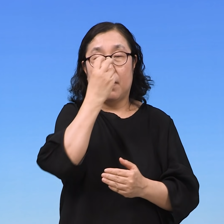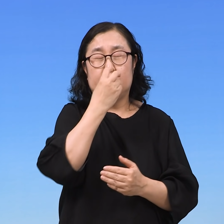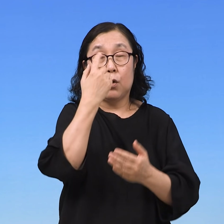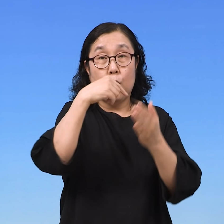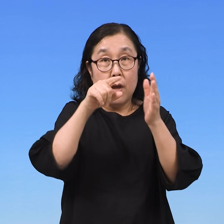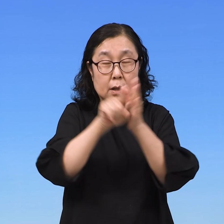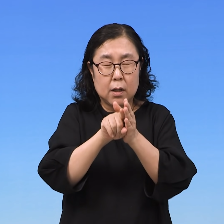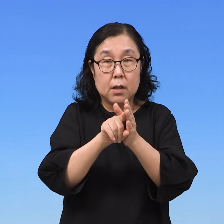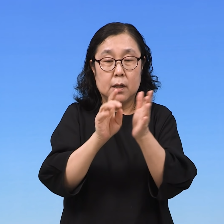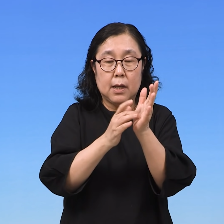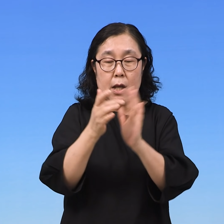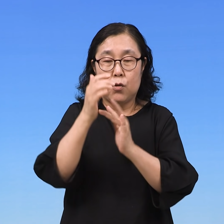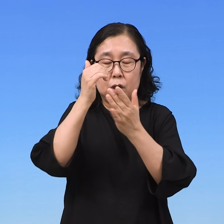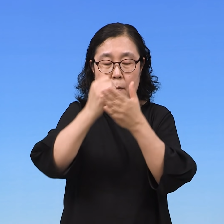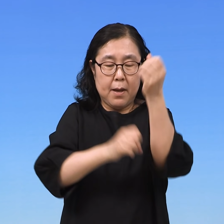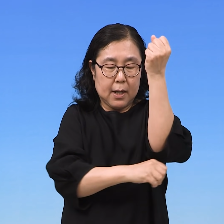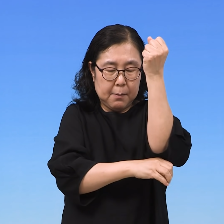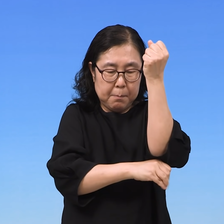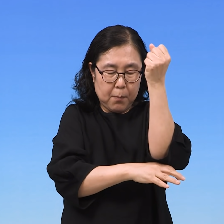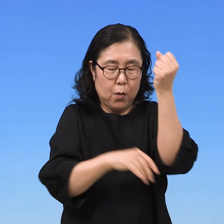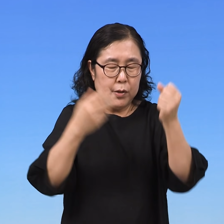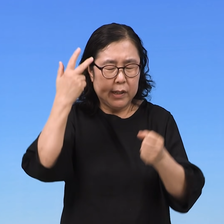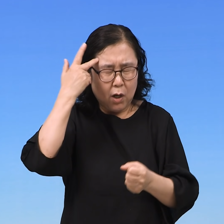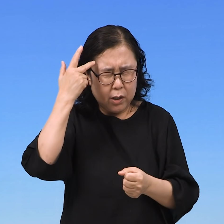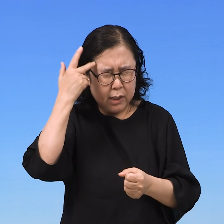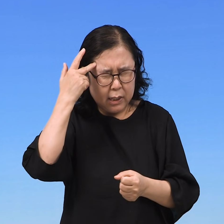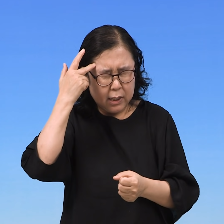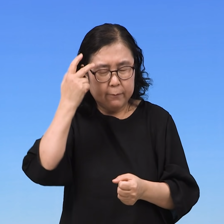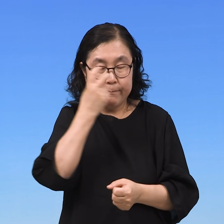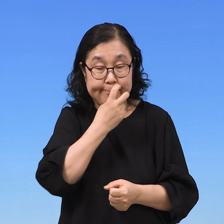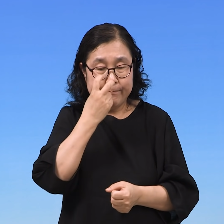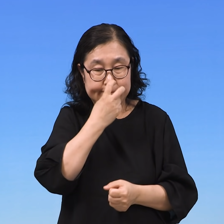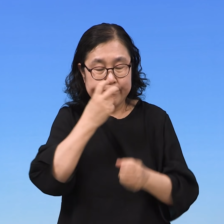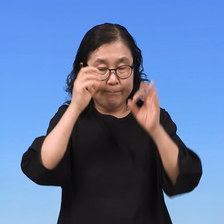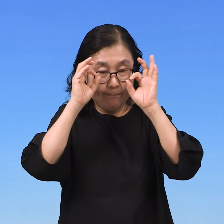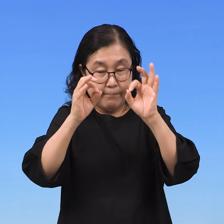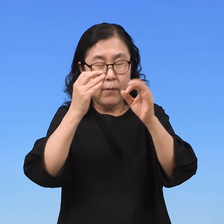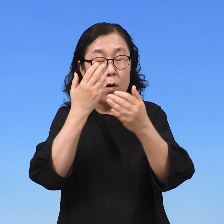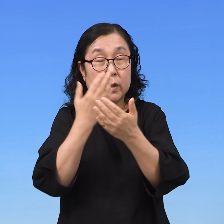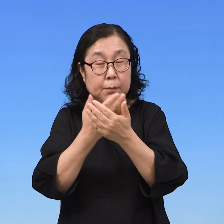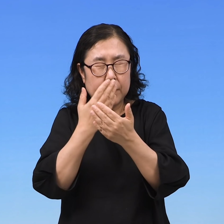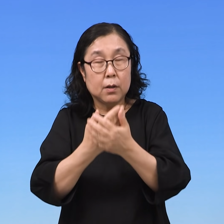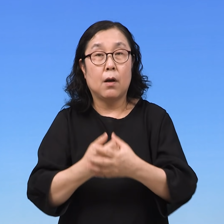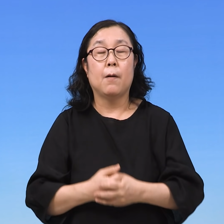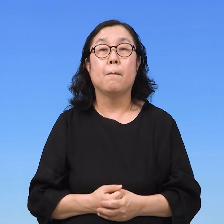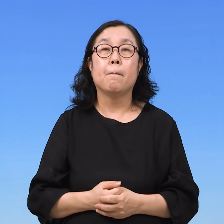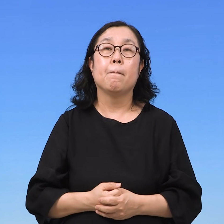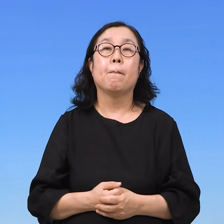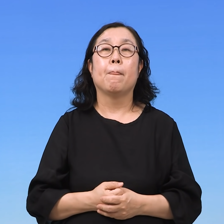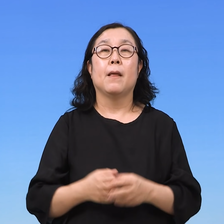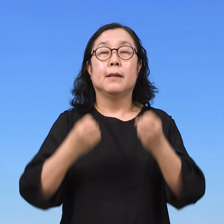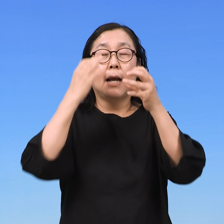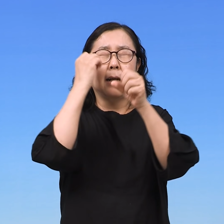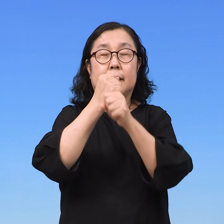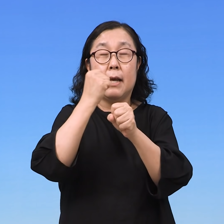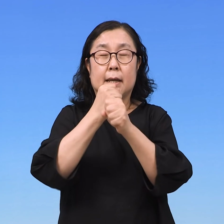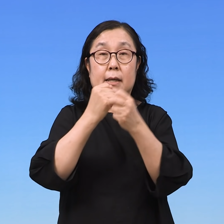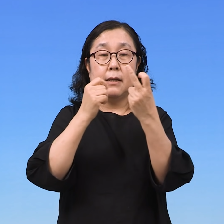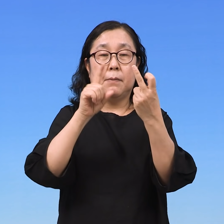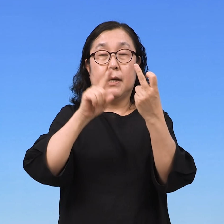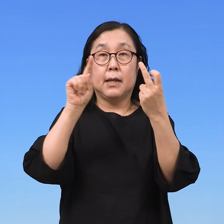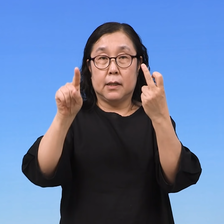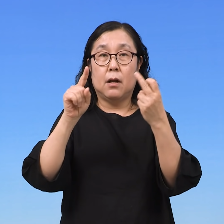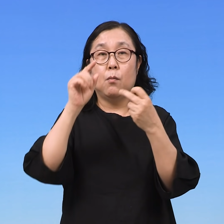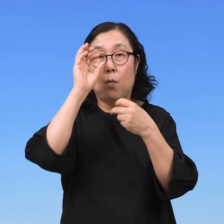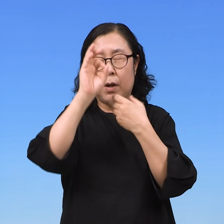이 예수님의 근본 정신을 점검해 봐야 됩니다. 자, 다시 창세기 12장 2절에 하나님의 말씀을